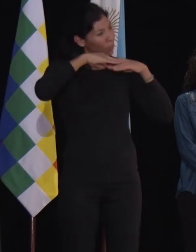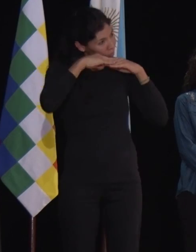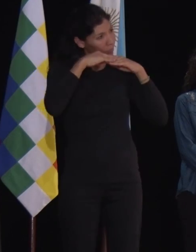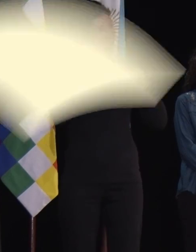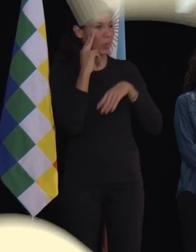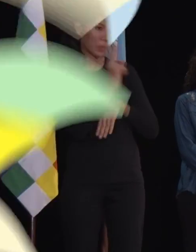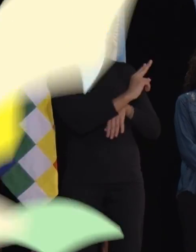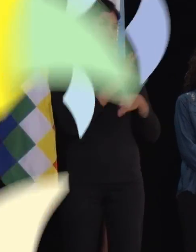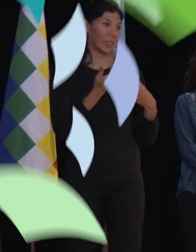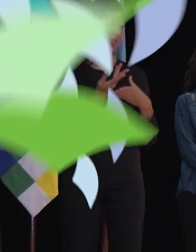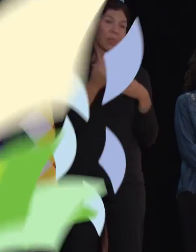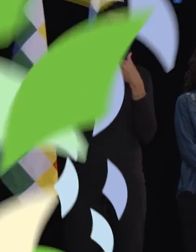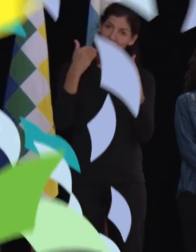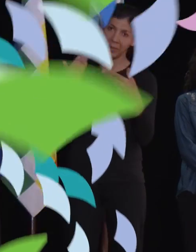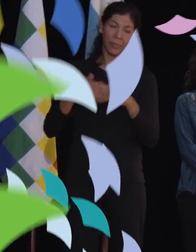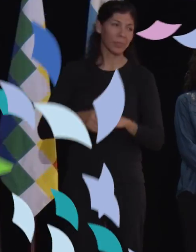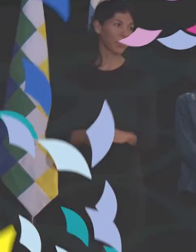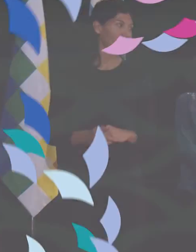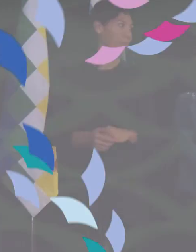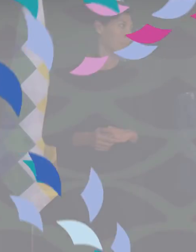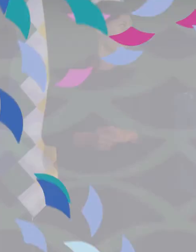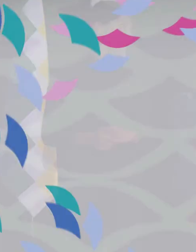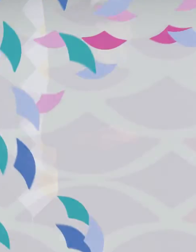y bueno a su disposición